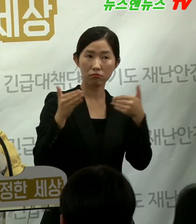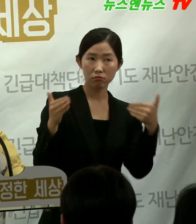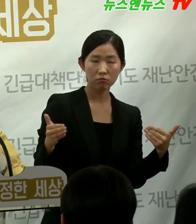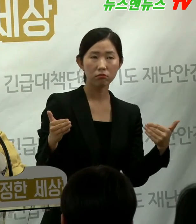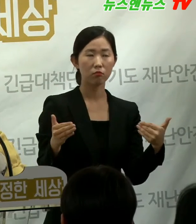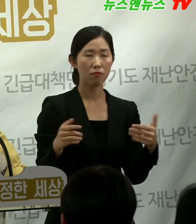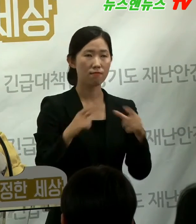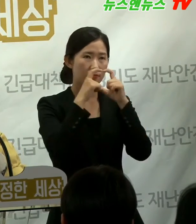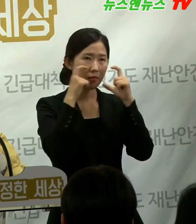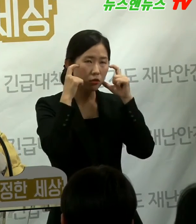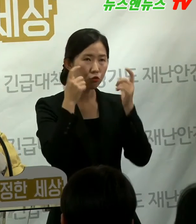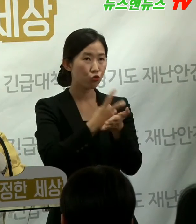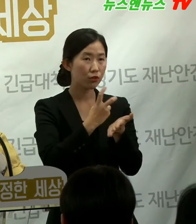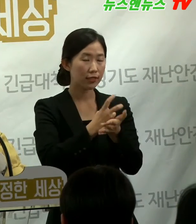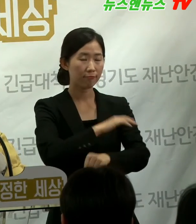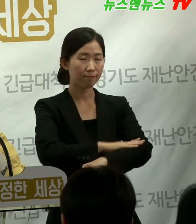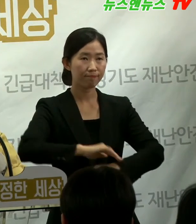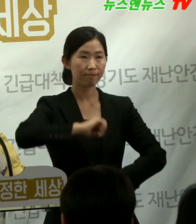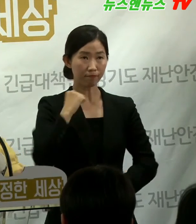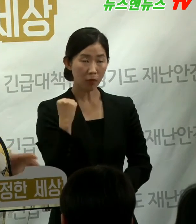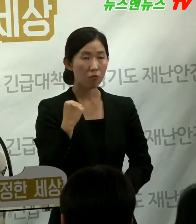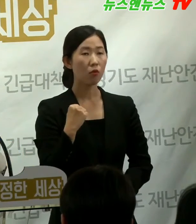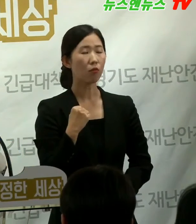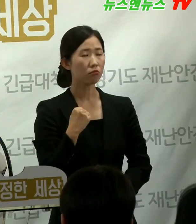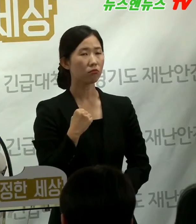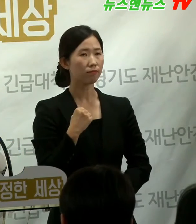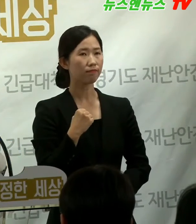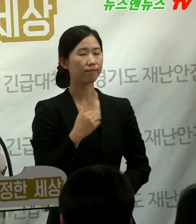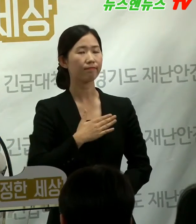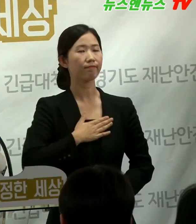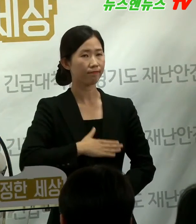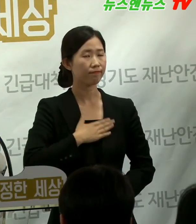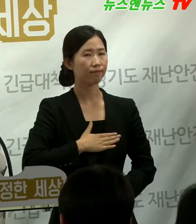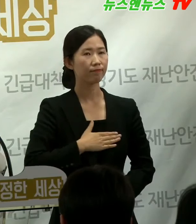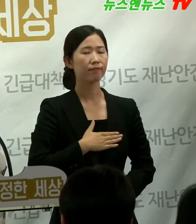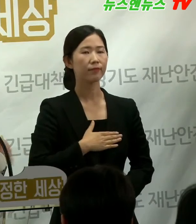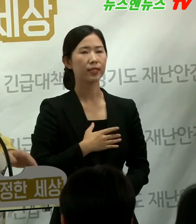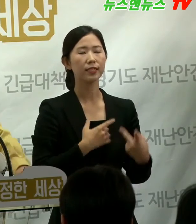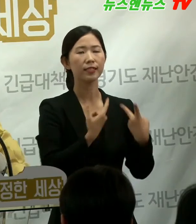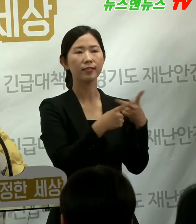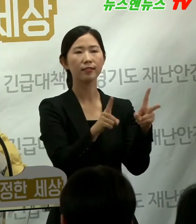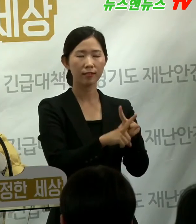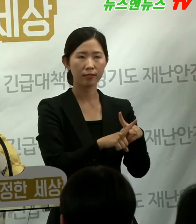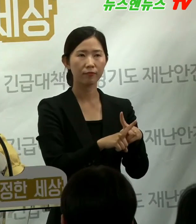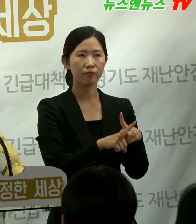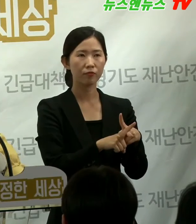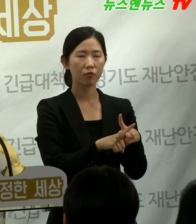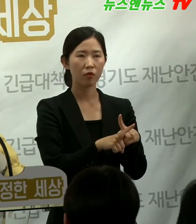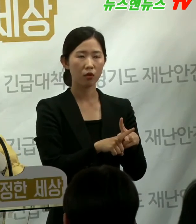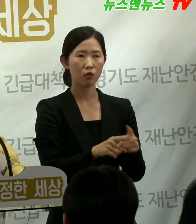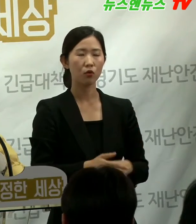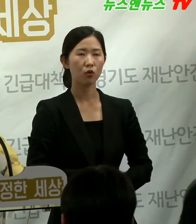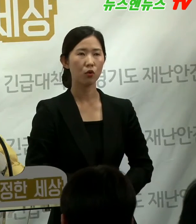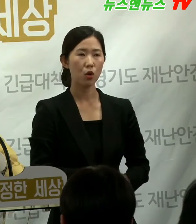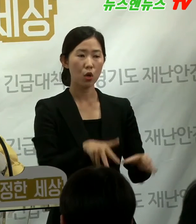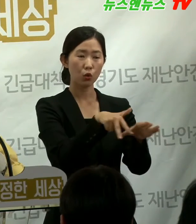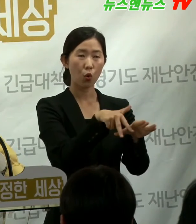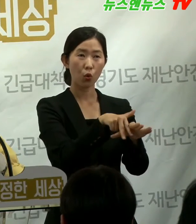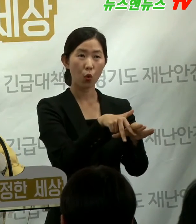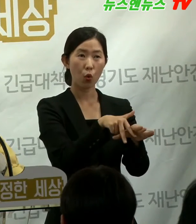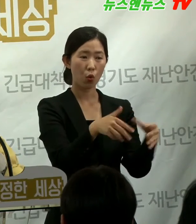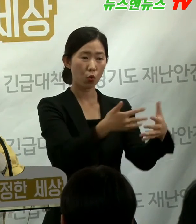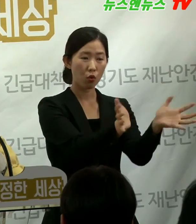것보다 위험도가 크다고 할 수가 없다라고 저희가 그걸 수용한 것이고요. 그 종교계에서는 우리가 합의한 건 아니고 뭐 합의라는 용어를